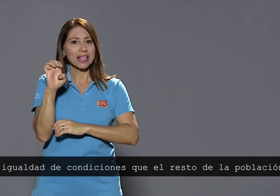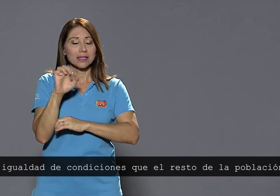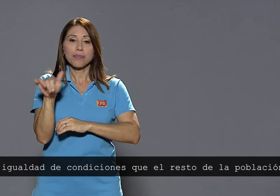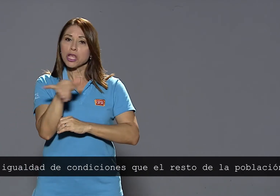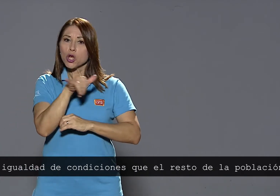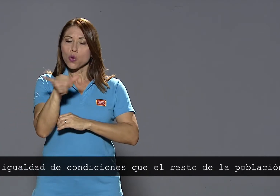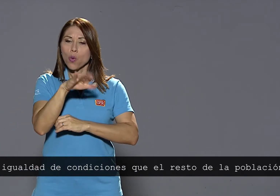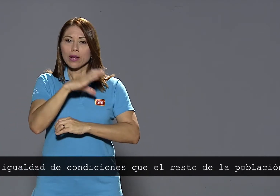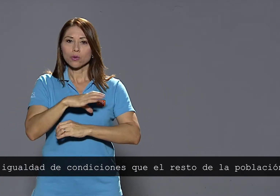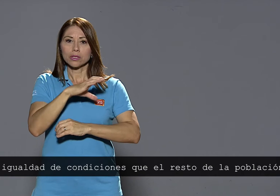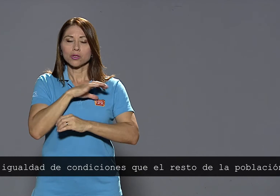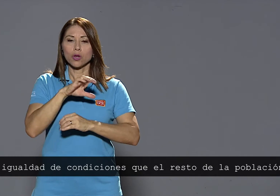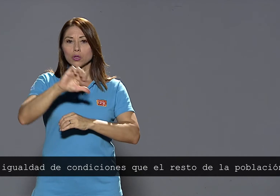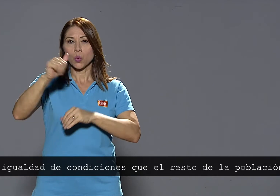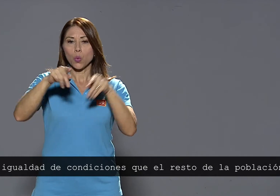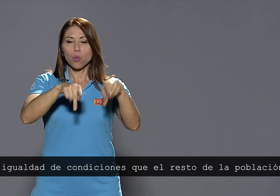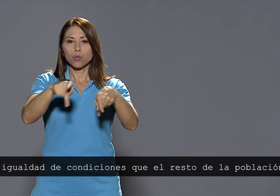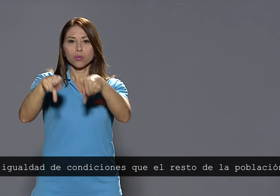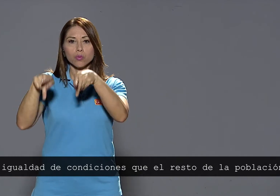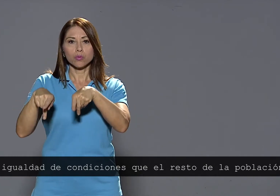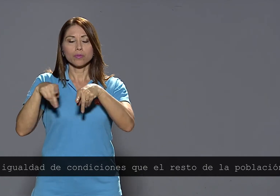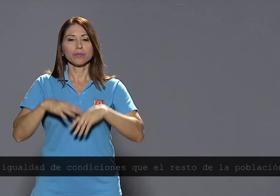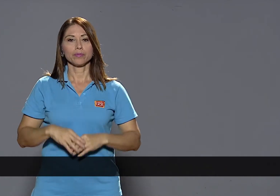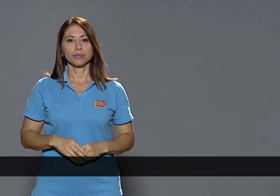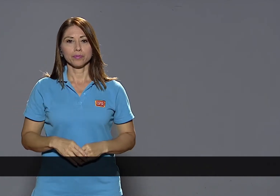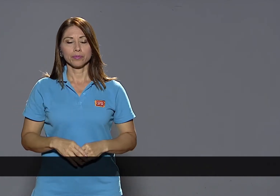igualdad de condiciones que el resto de la población.